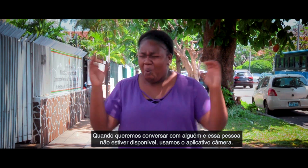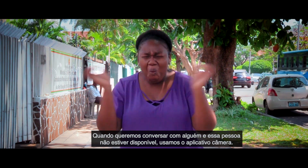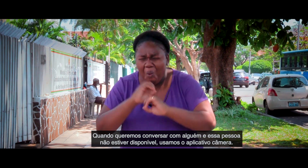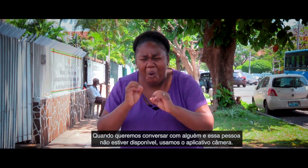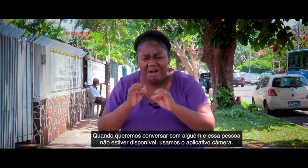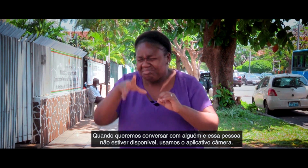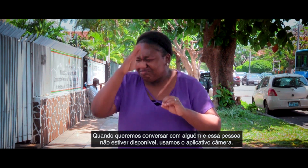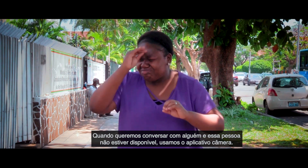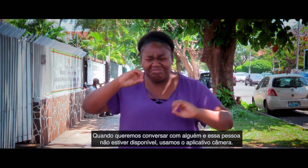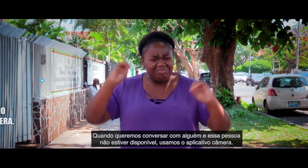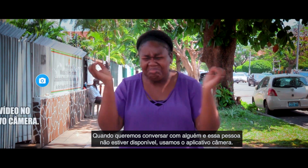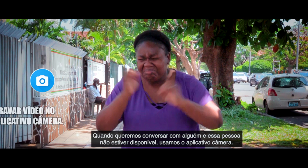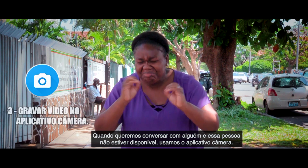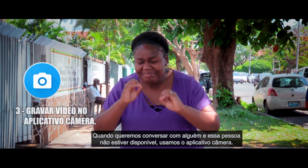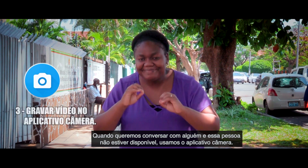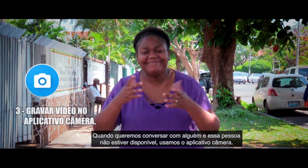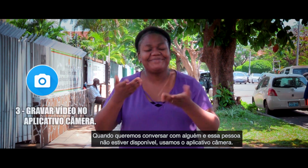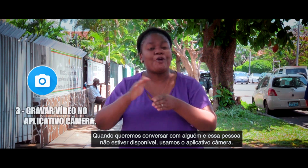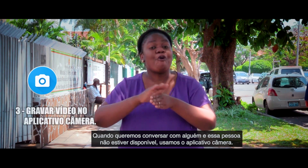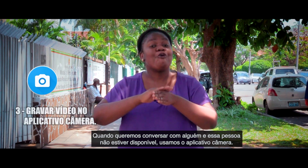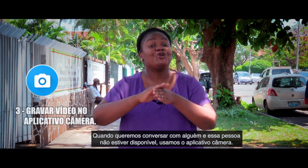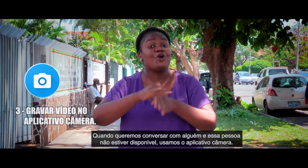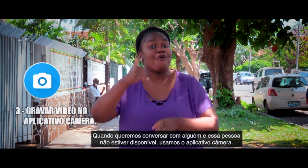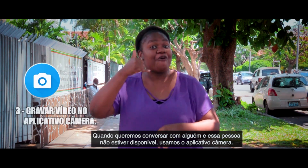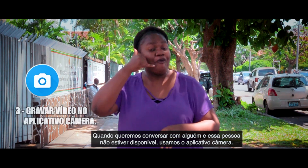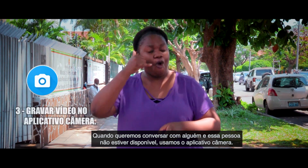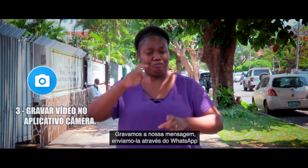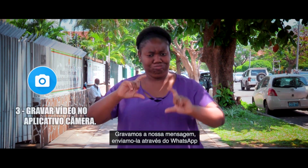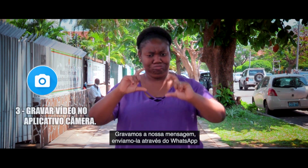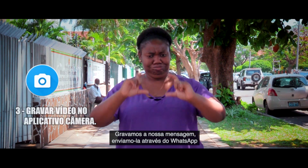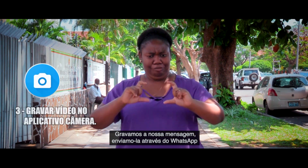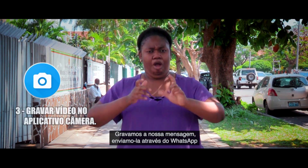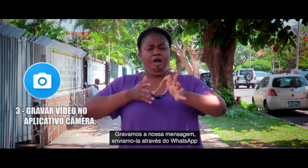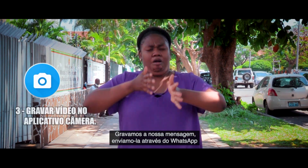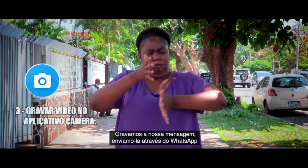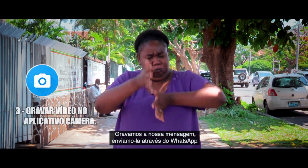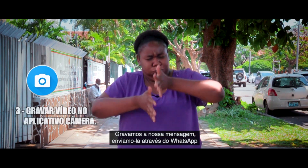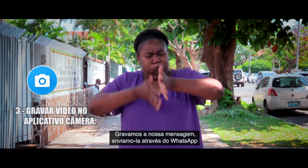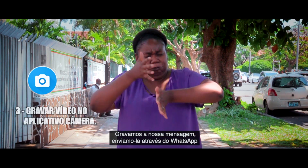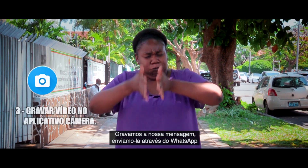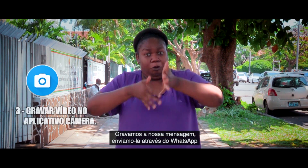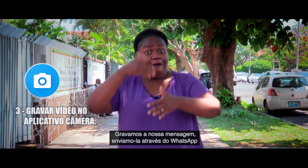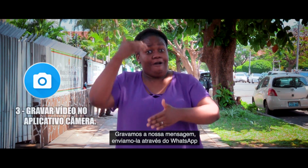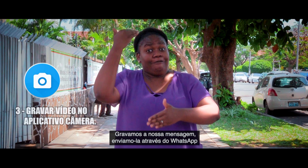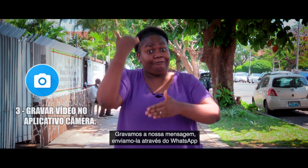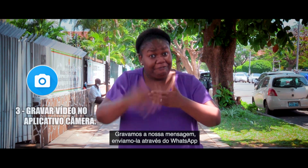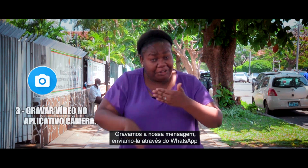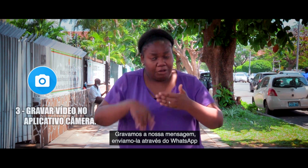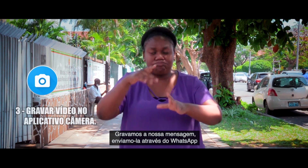estiver disponível, usamos o aplicativo Câmera. Gravamos a nossa mensagem,